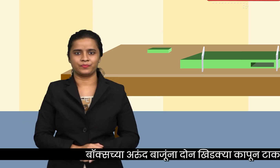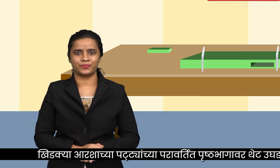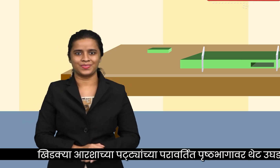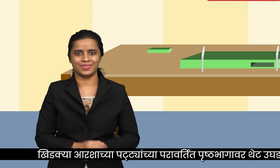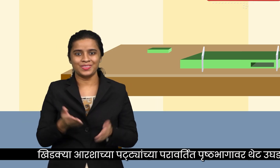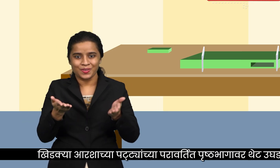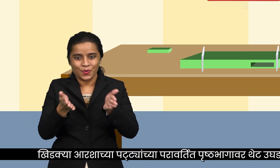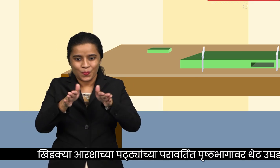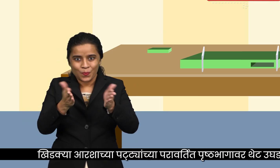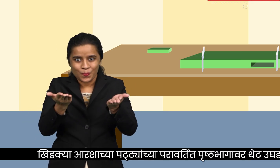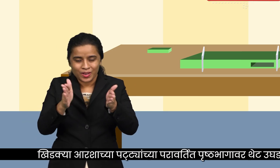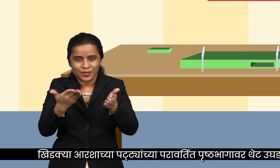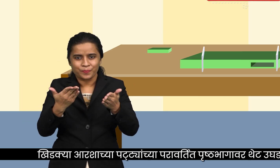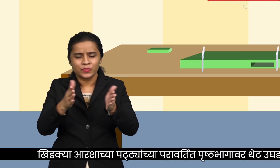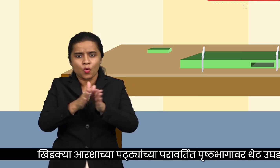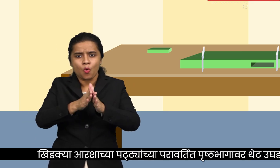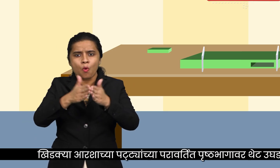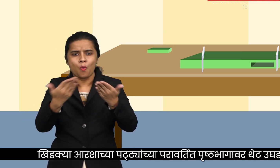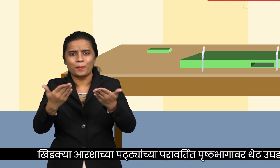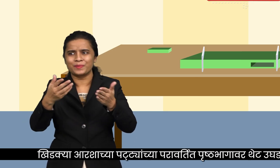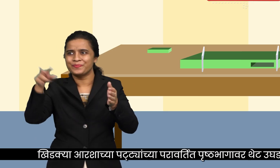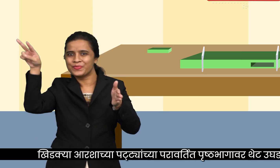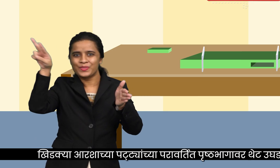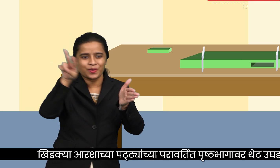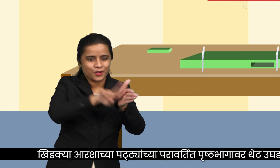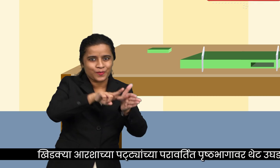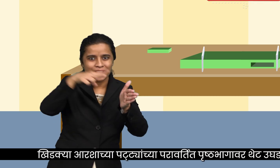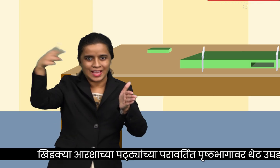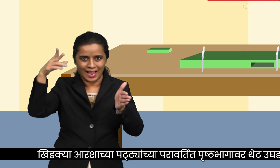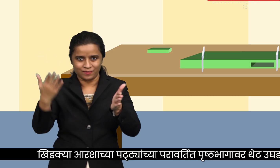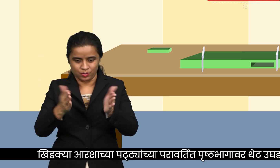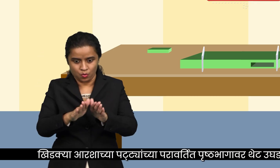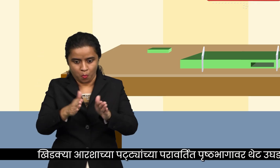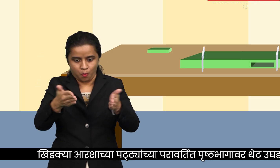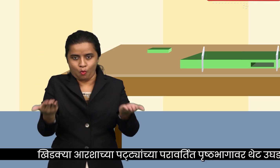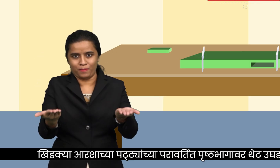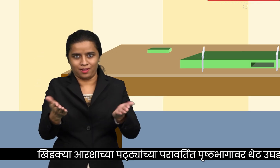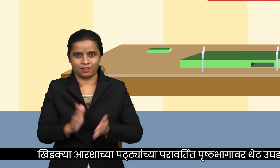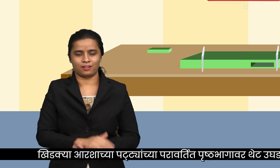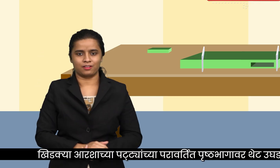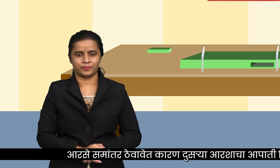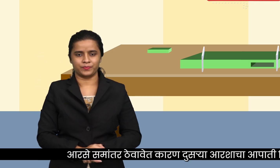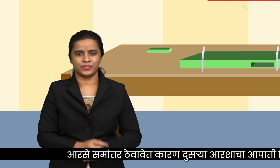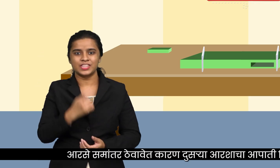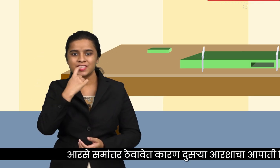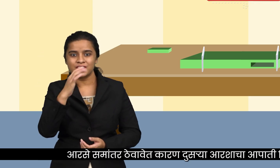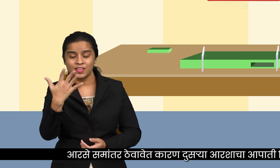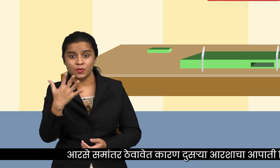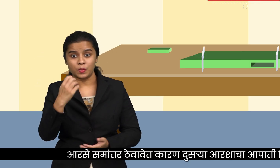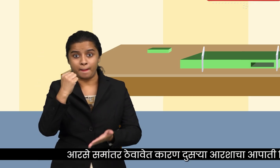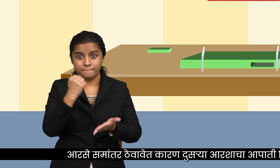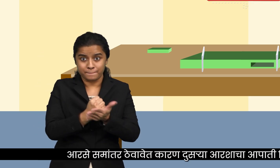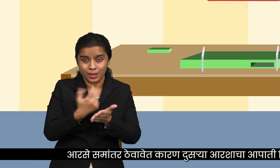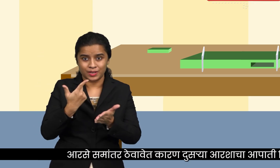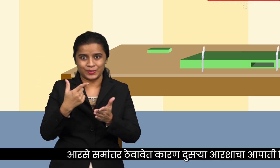टाका. खिडक्या आरशाच्या पट्ट्यांच्या परावर्तित पृष्ठभागावर थेट उघडल्या पाहिजेत. आरसे